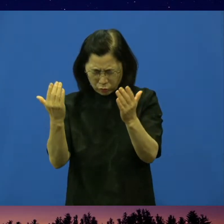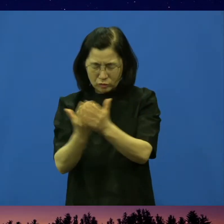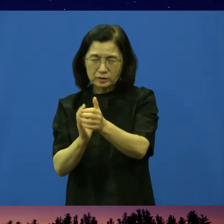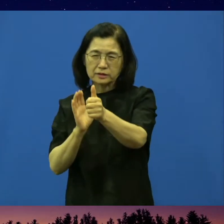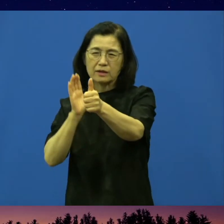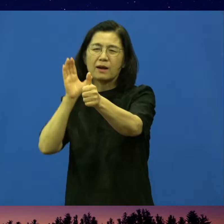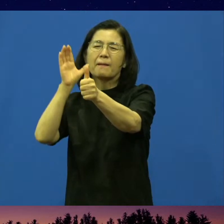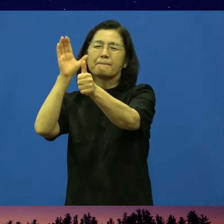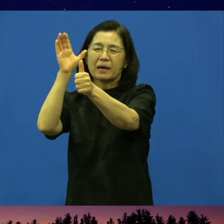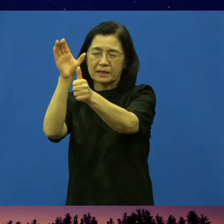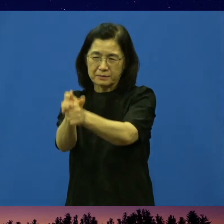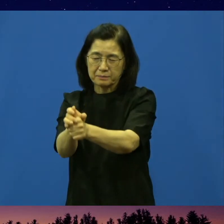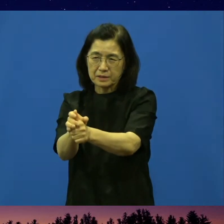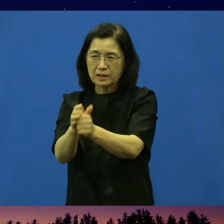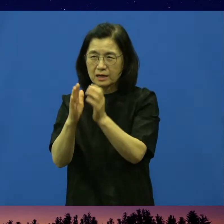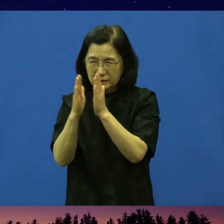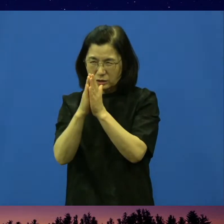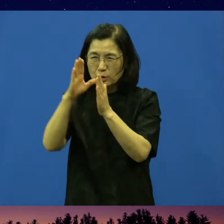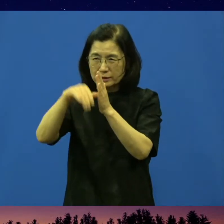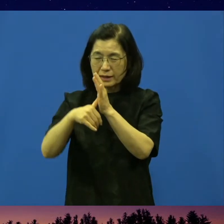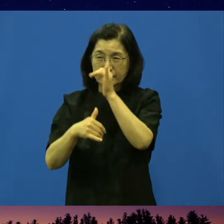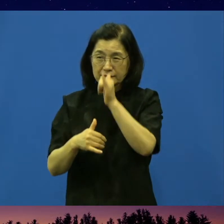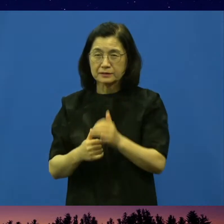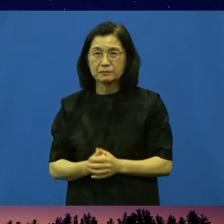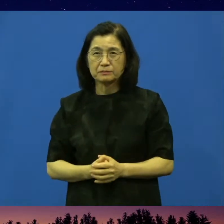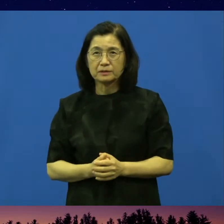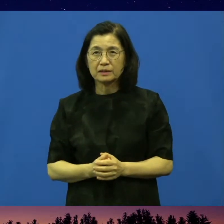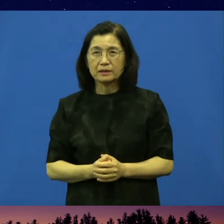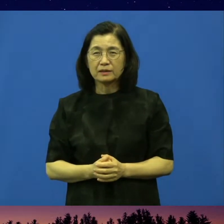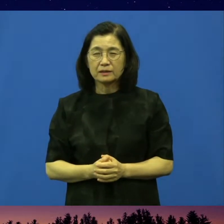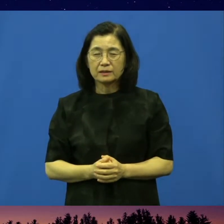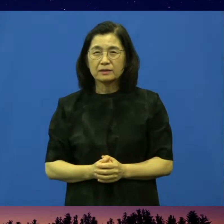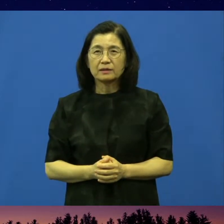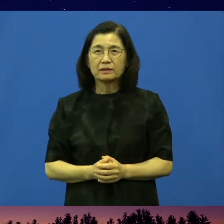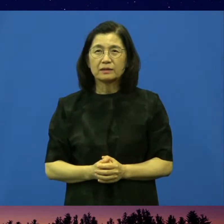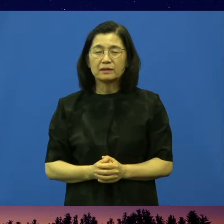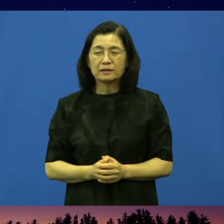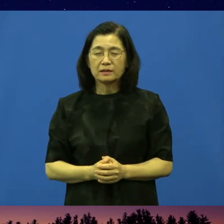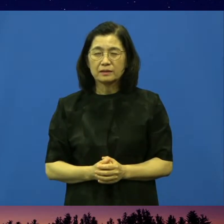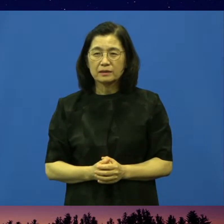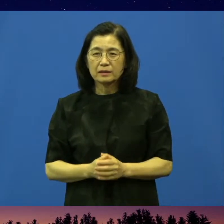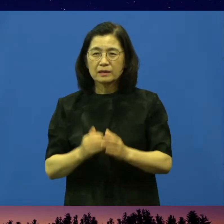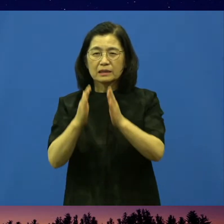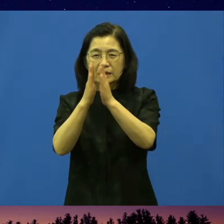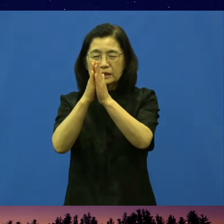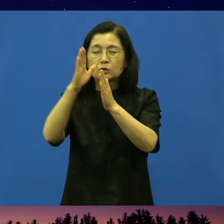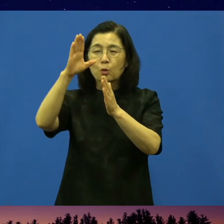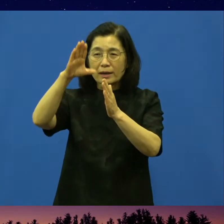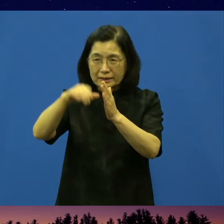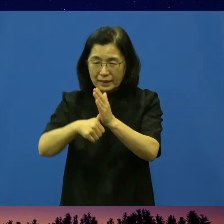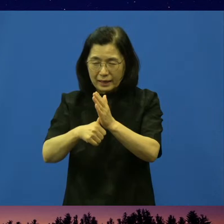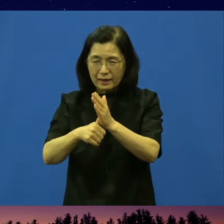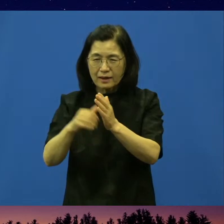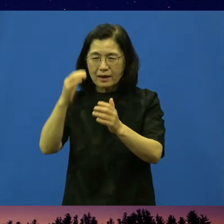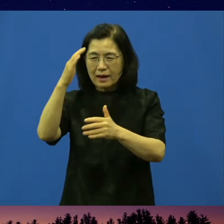여러분, 마지막 여러분 집에 돌아가시기 전에 마지막 기도가 이거예요. 사실은 하나님 다 맡깁니다.